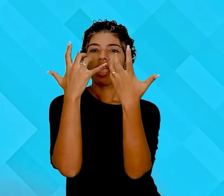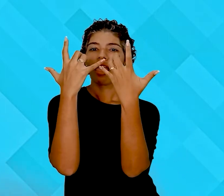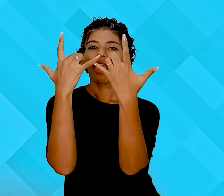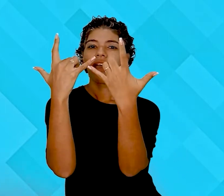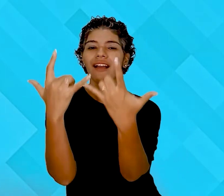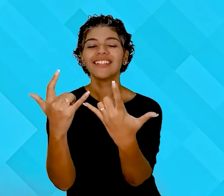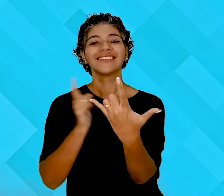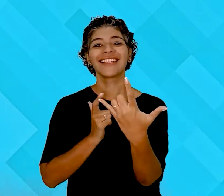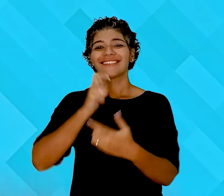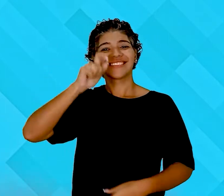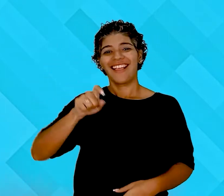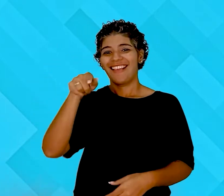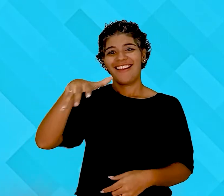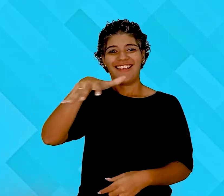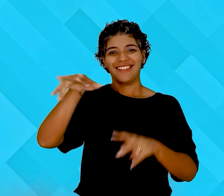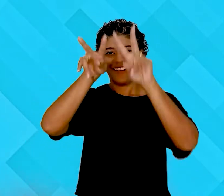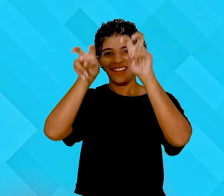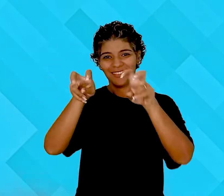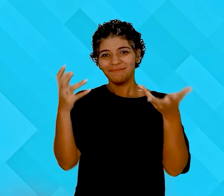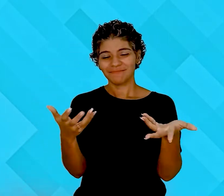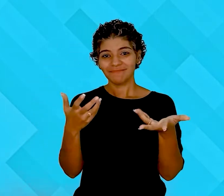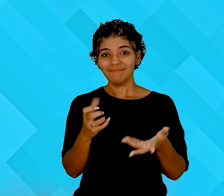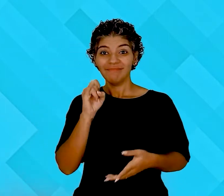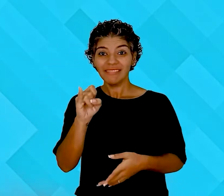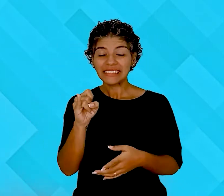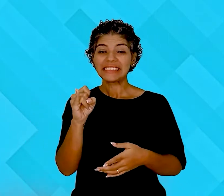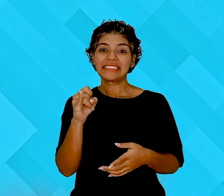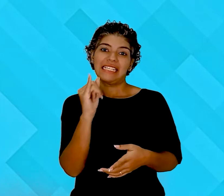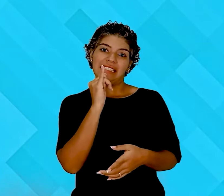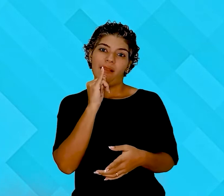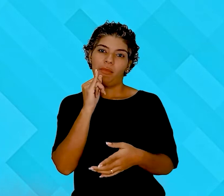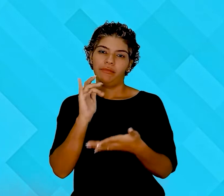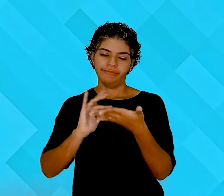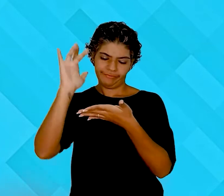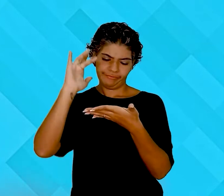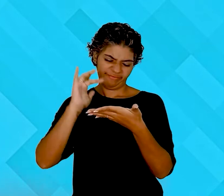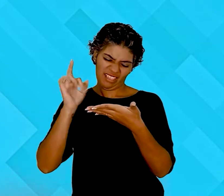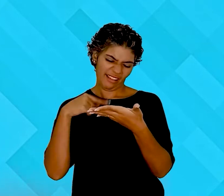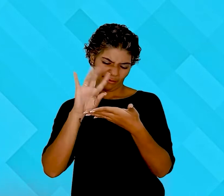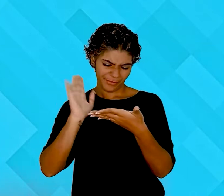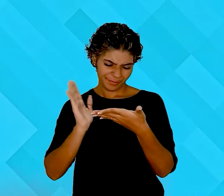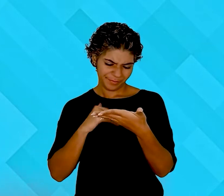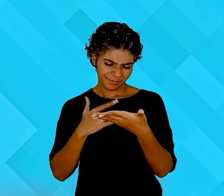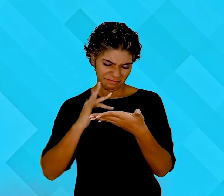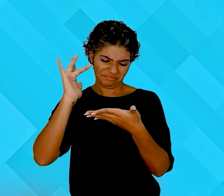eu começo a ver um monte de assunto que, putz, nada a ver comigo, um monte de post que nada a ver comigo, gente, desculpa, eu vou ali fazer outra coisa.